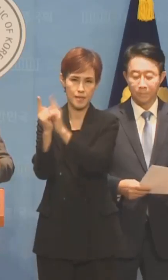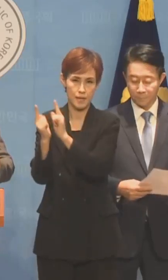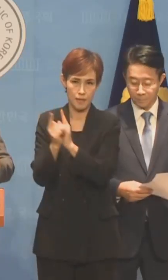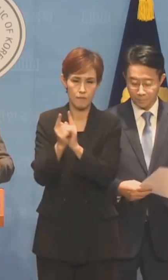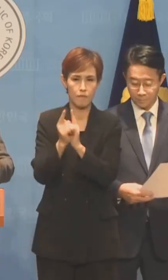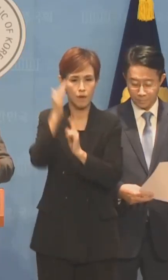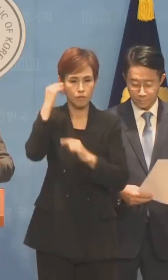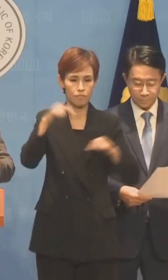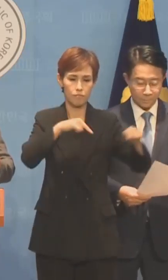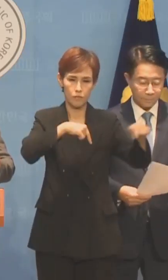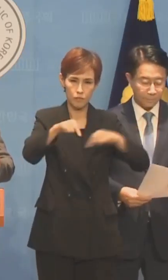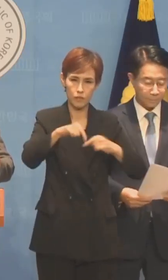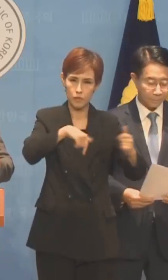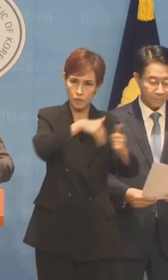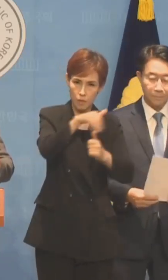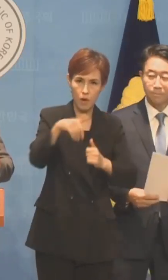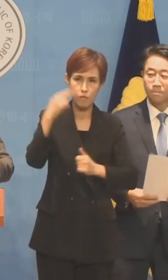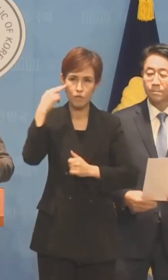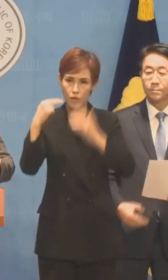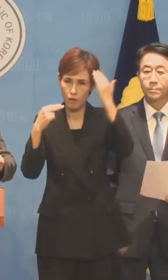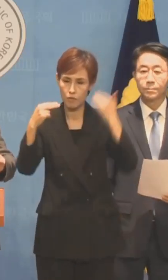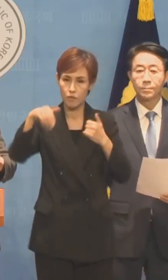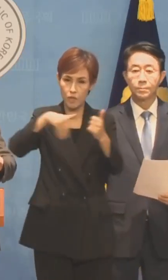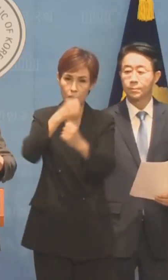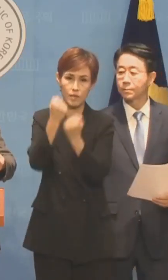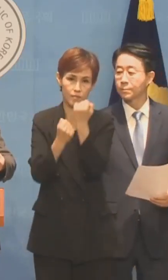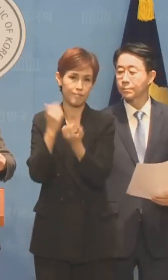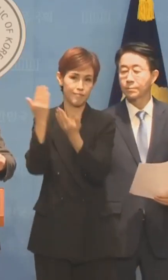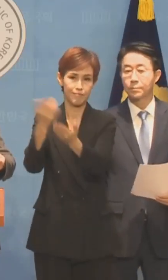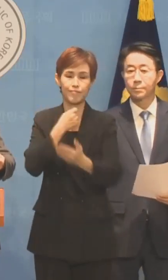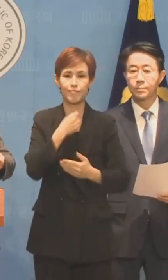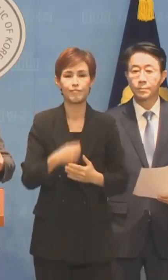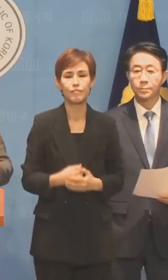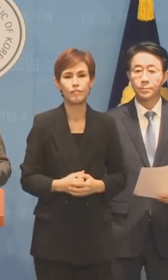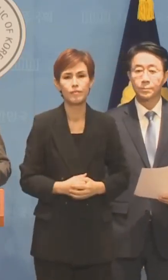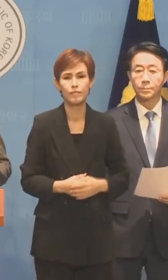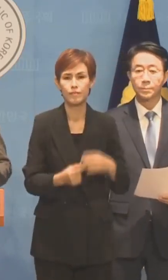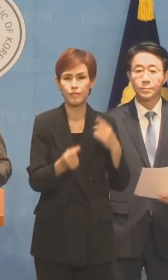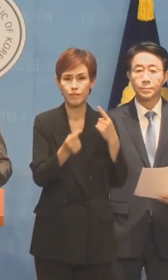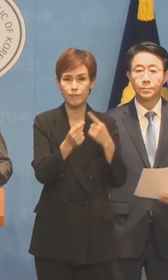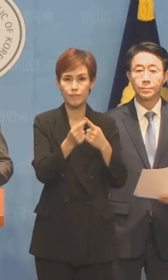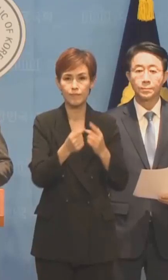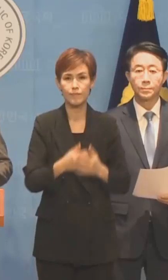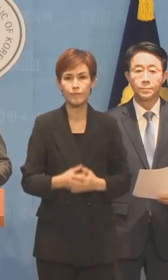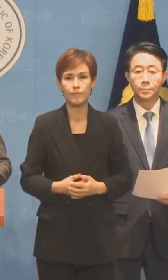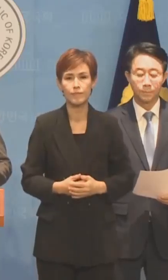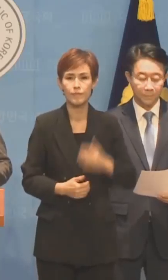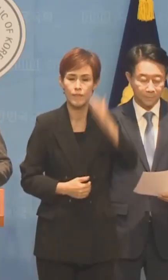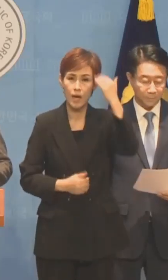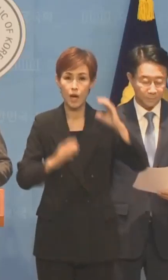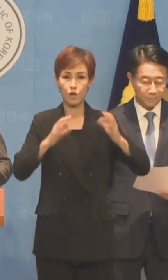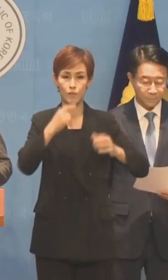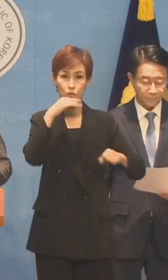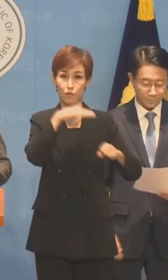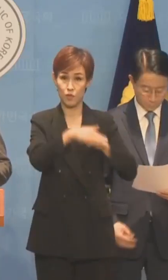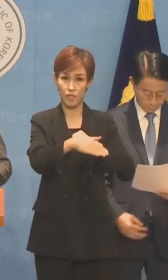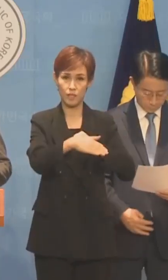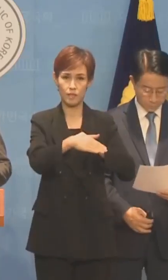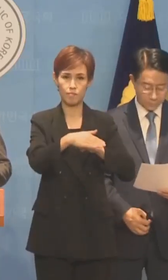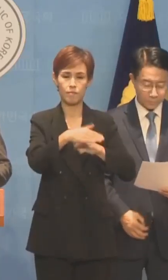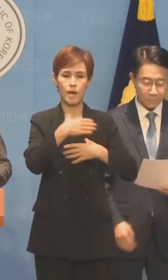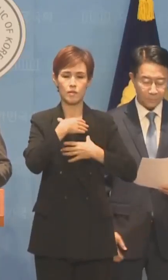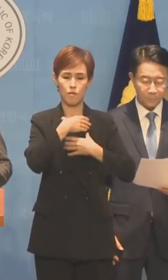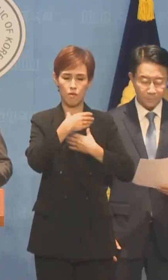및 양국 간 현안과 관련해 다음과 같은 내용을 전달할 계획입니다. 첫째, 대한민국의 민주주의는 빠르게